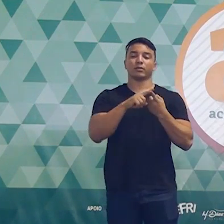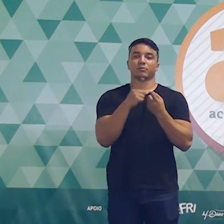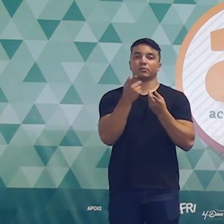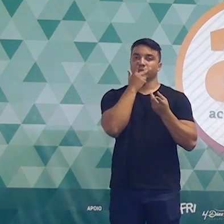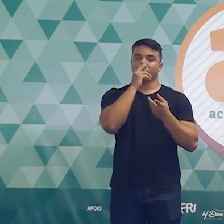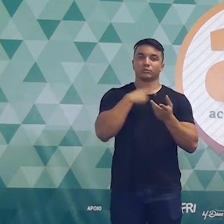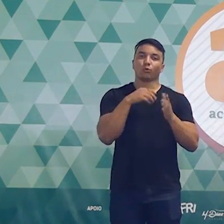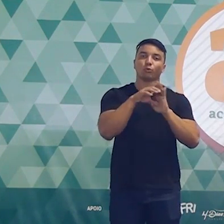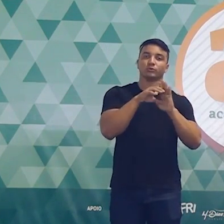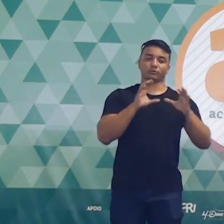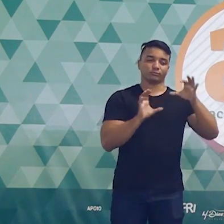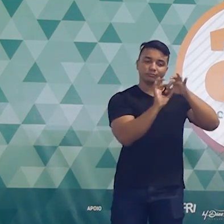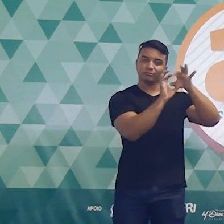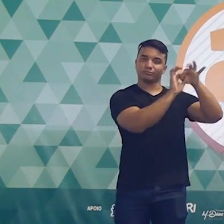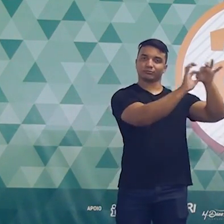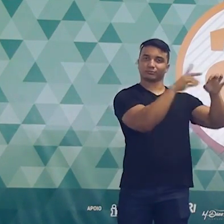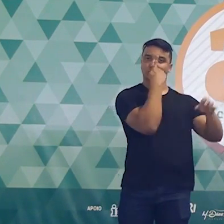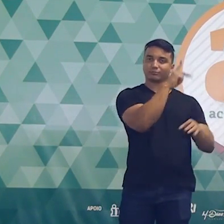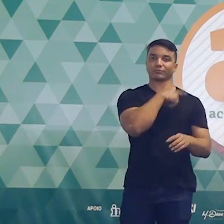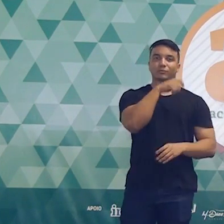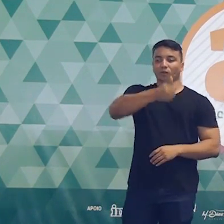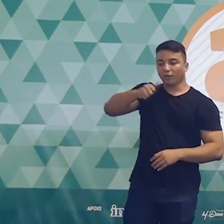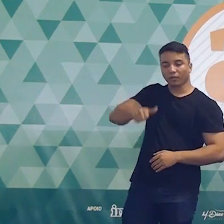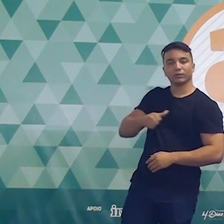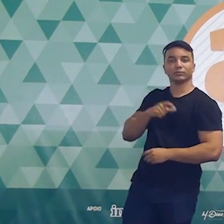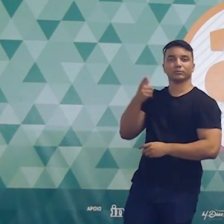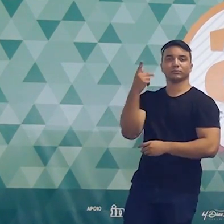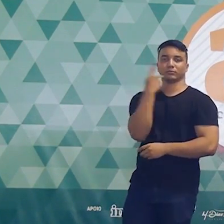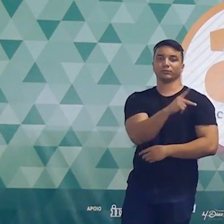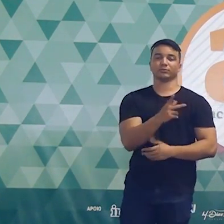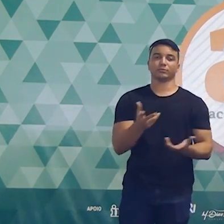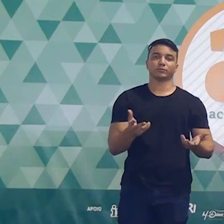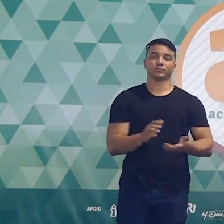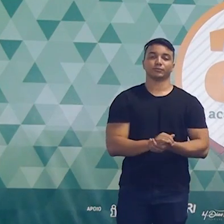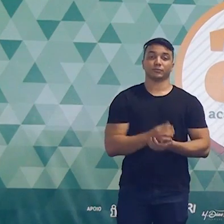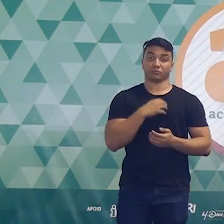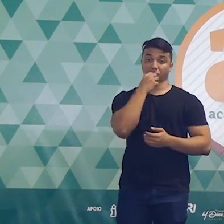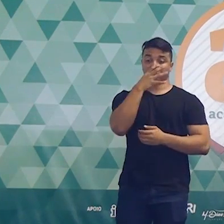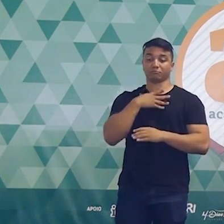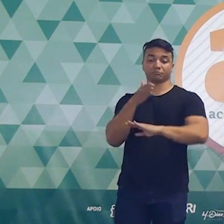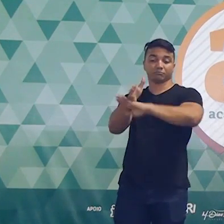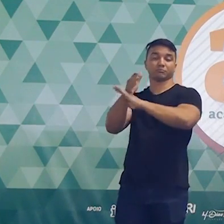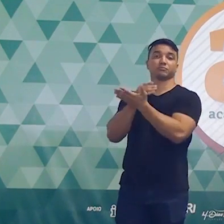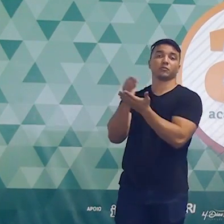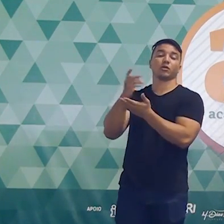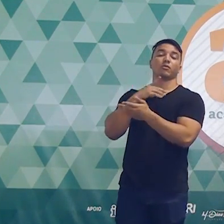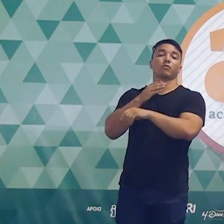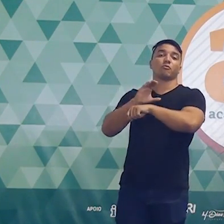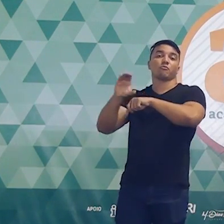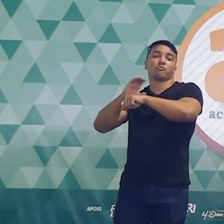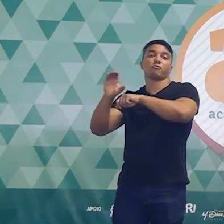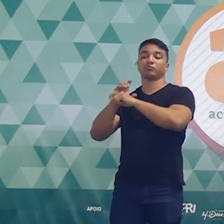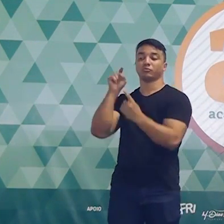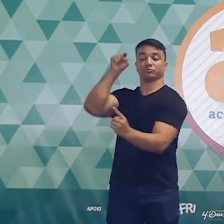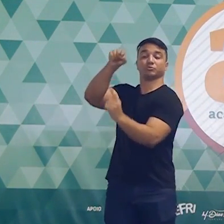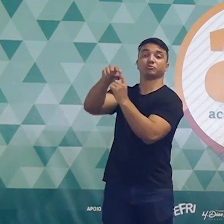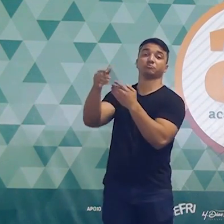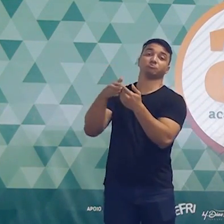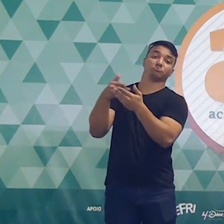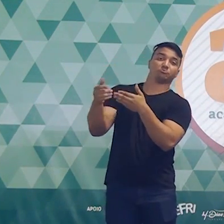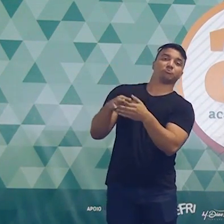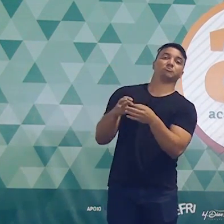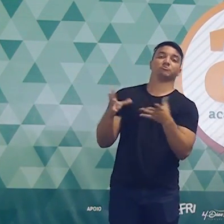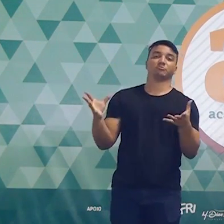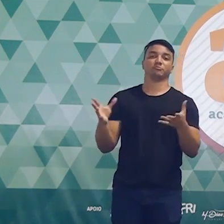conceituado pelos avaliadores, que nos possibilite então ingressar nos cursos que a gente deseja, nos objetivos que a gente tem, tá